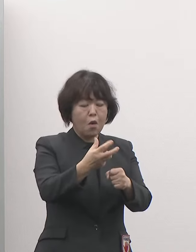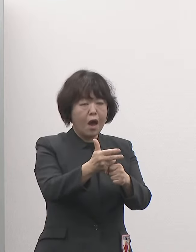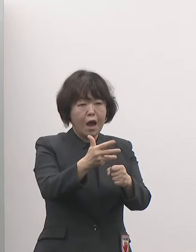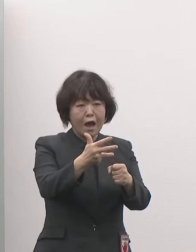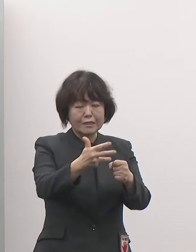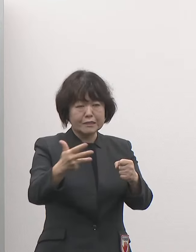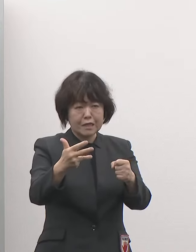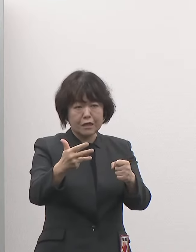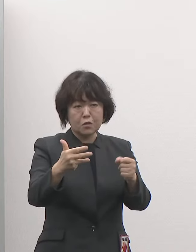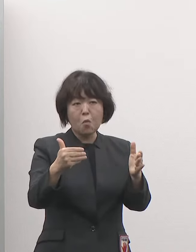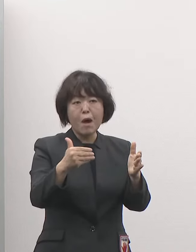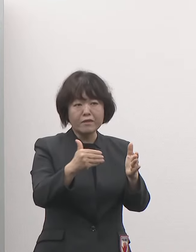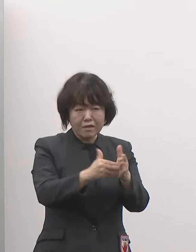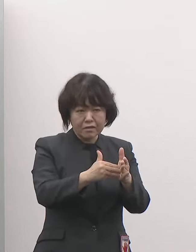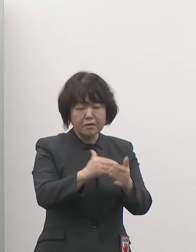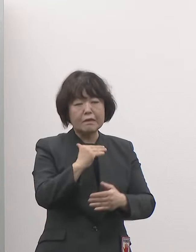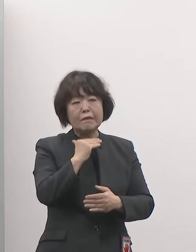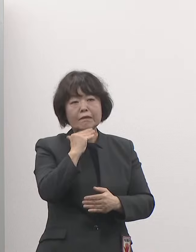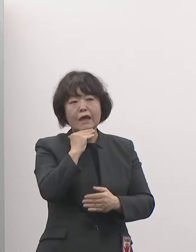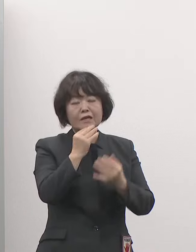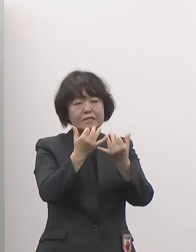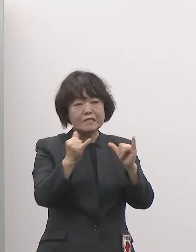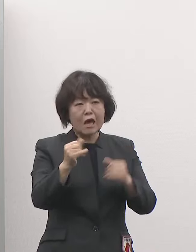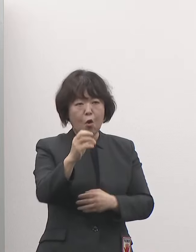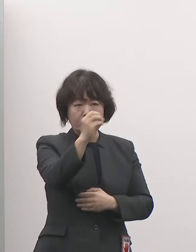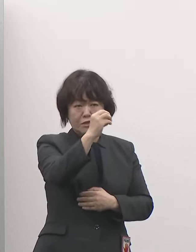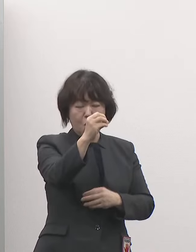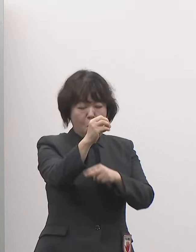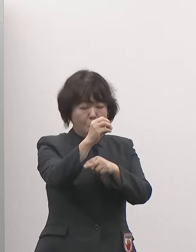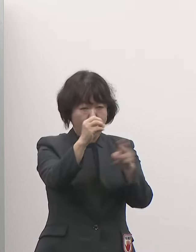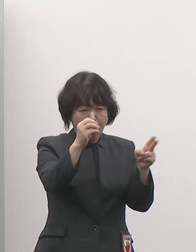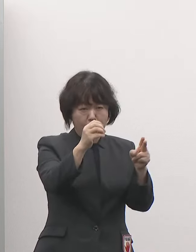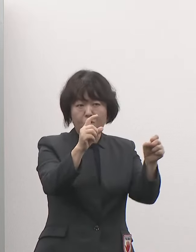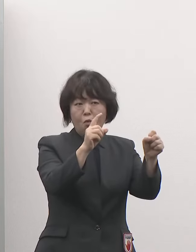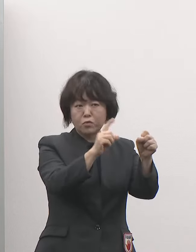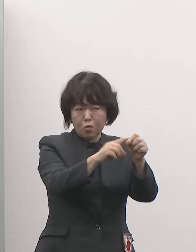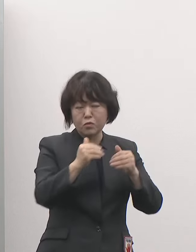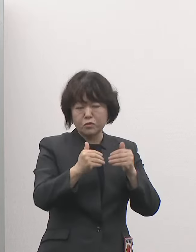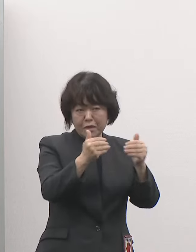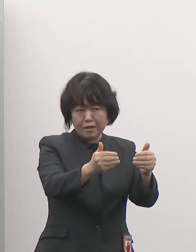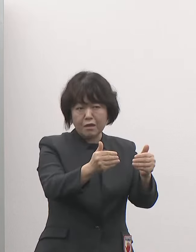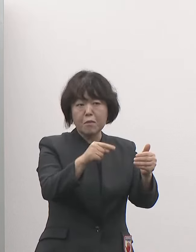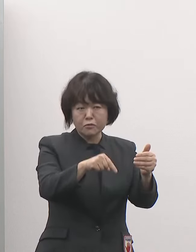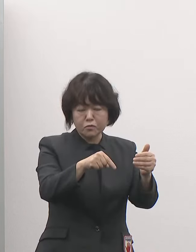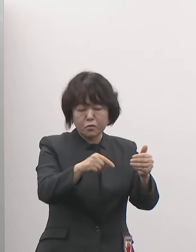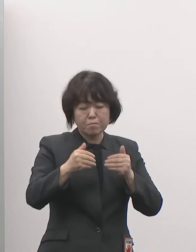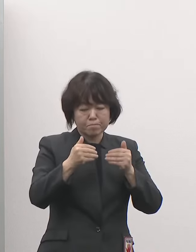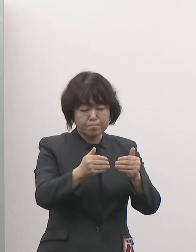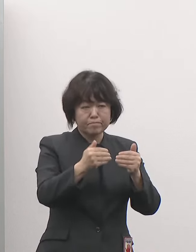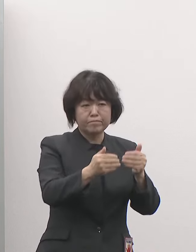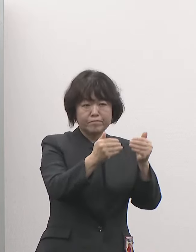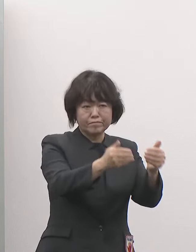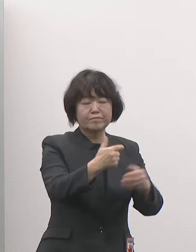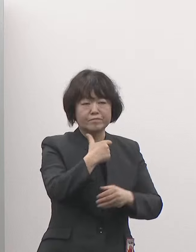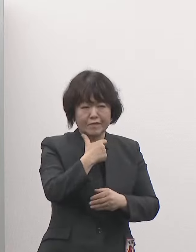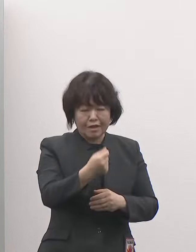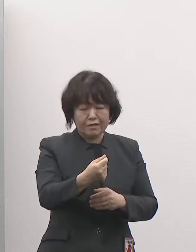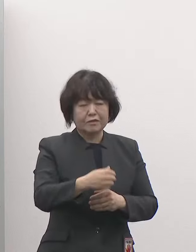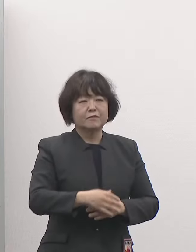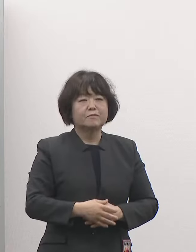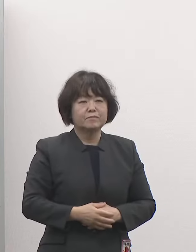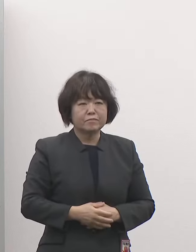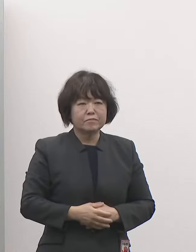護待機者をゼロにするという取り組みを進めています。着実に進めてまいりたいと思います。合